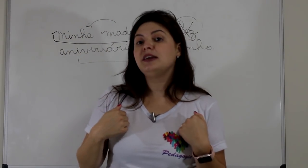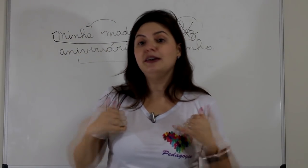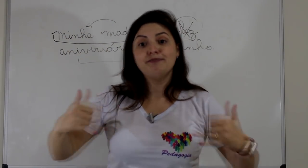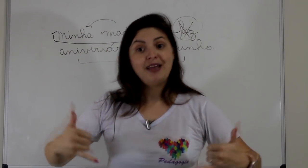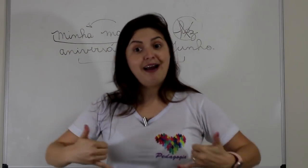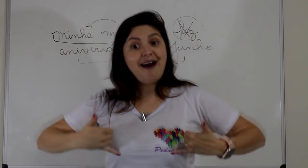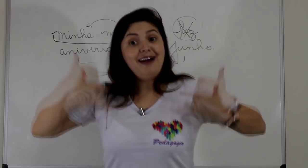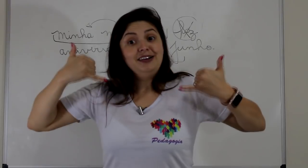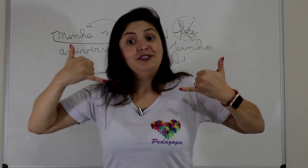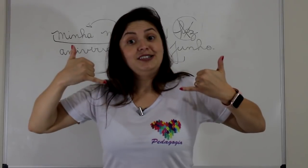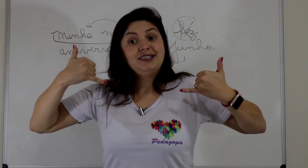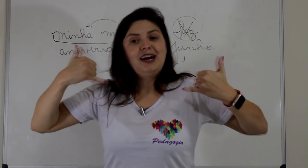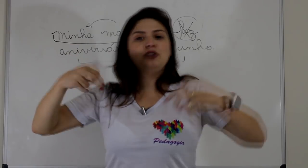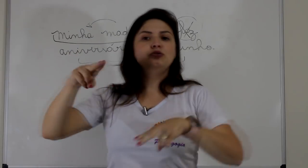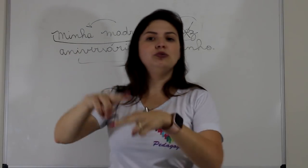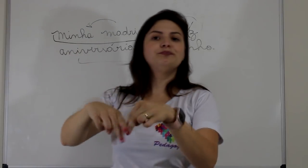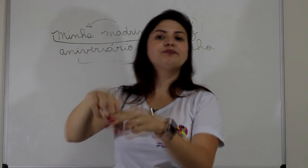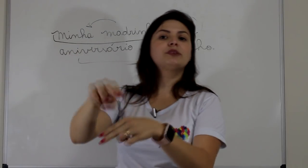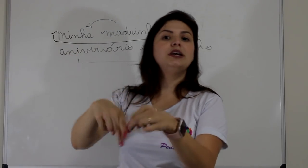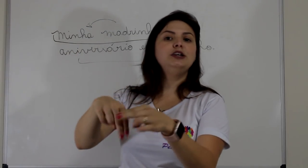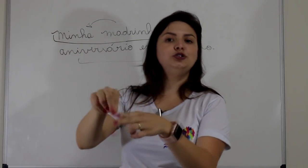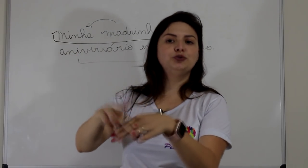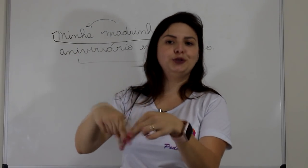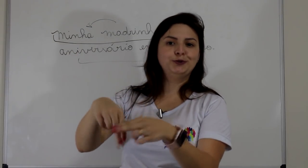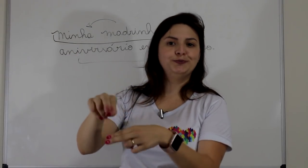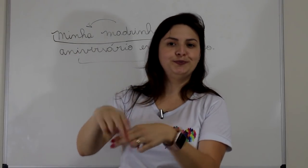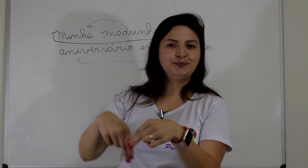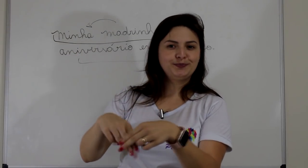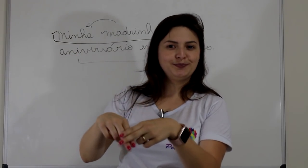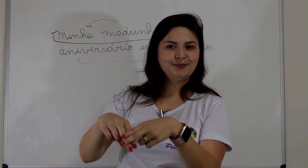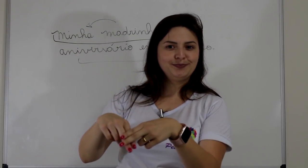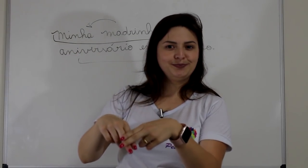madrinha, aniversário em junho.